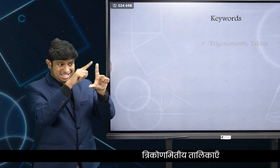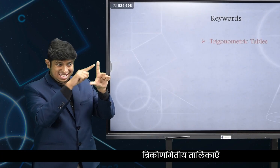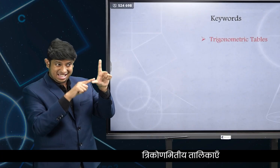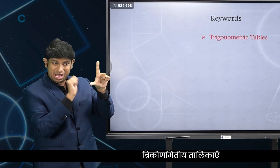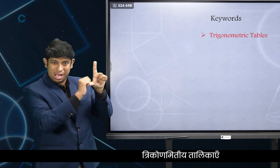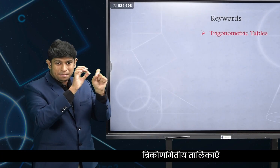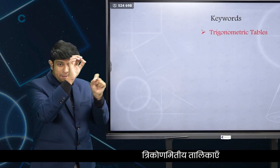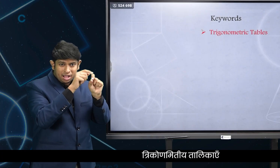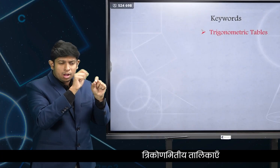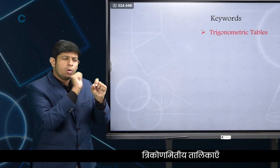त्रिकोणमितीय तालिकाएं,